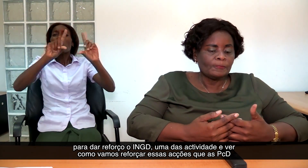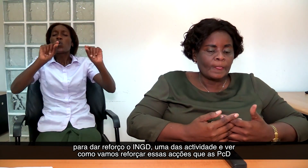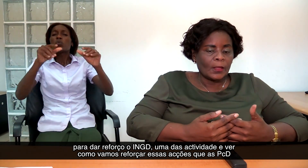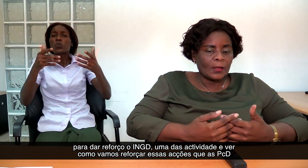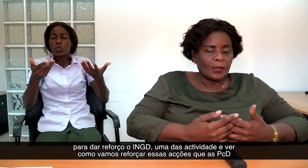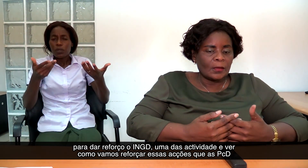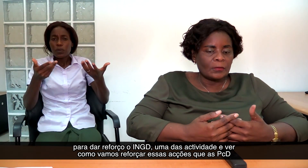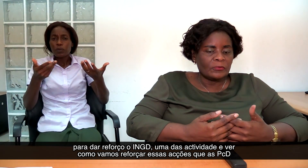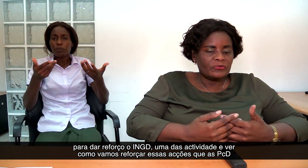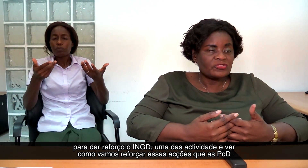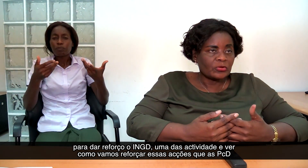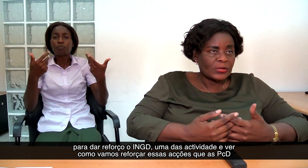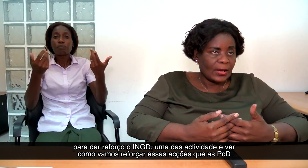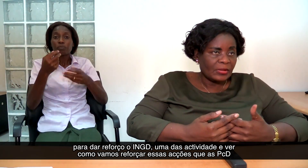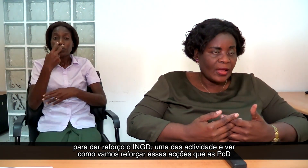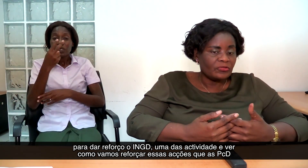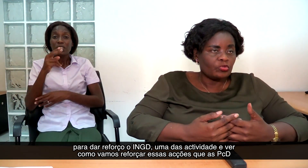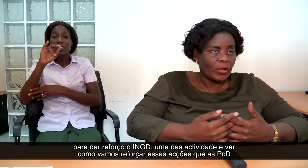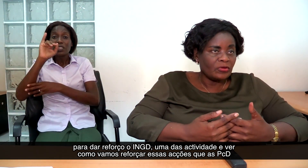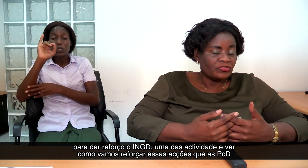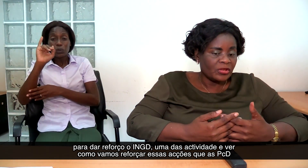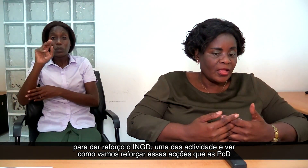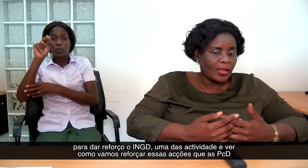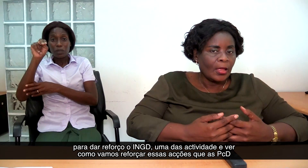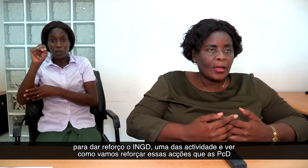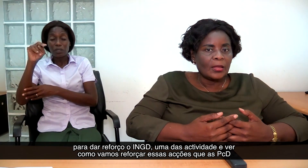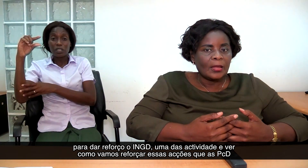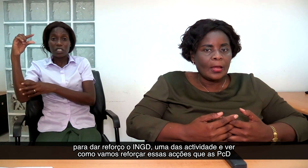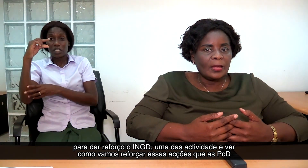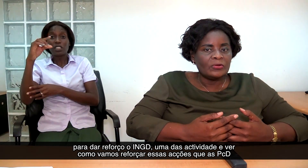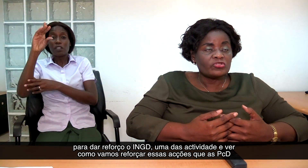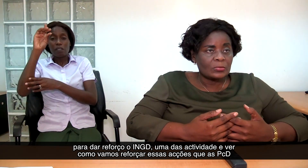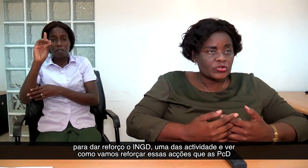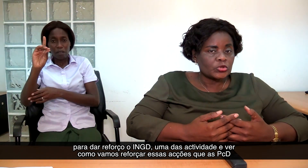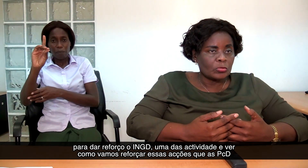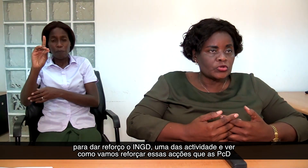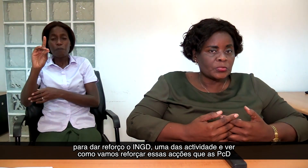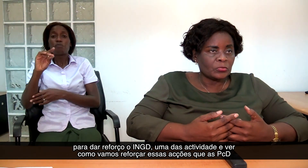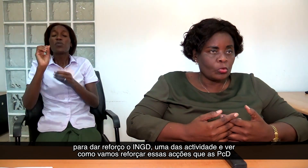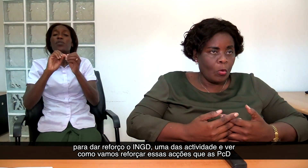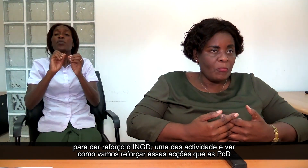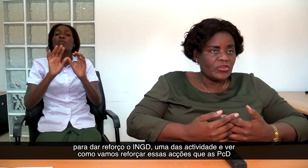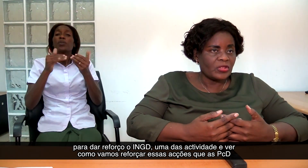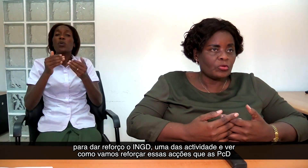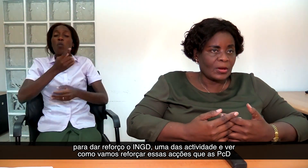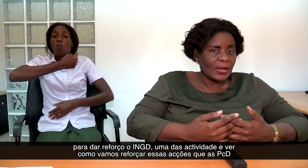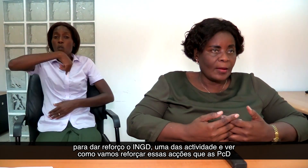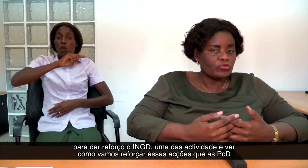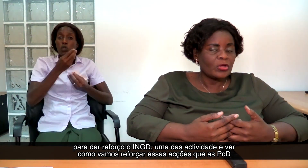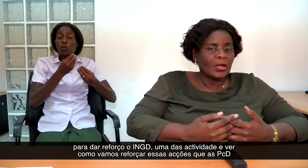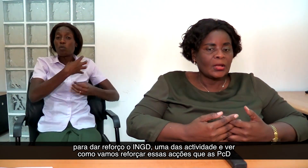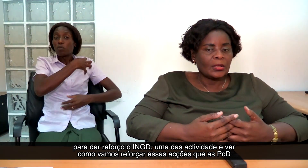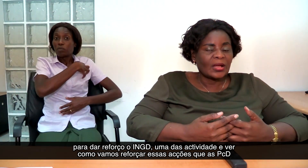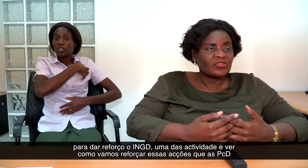de Gestão de Calamidades, o INGD, nós somos, como Ministério,